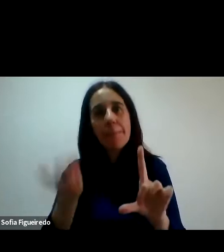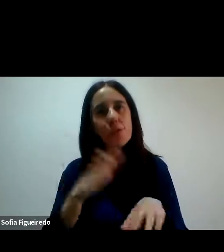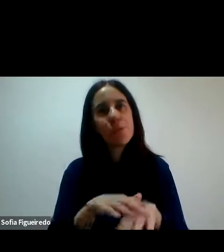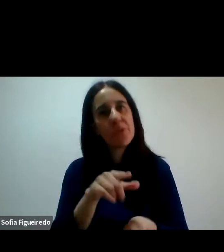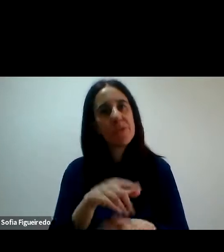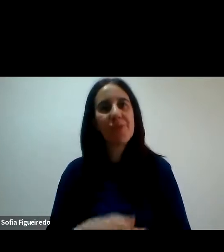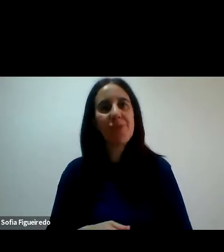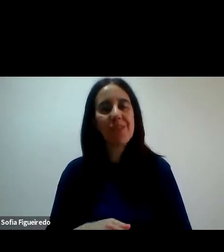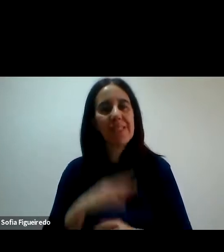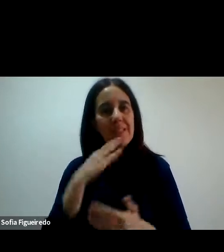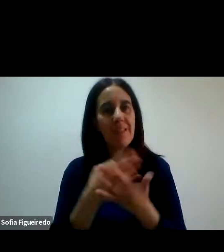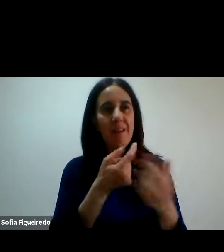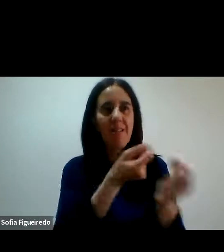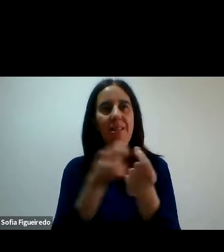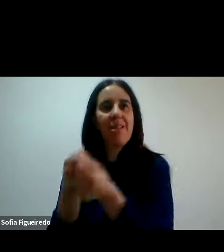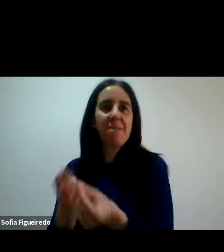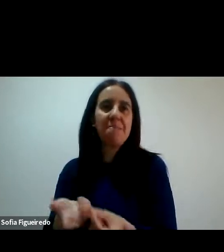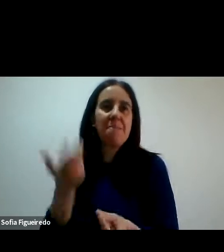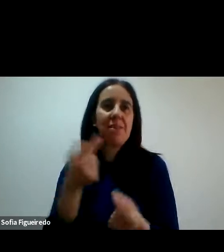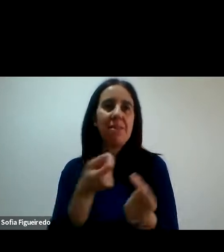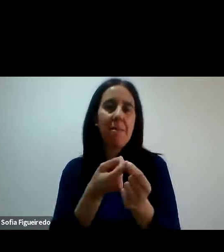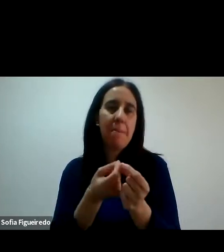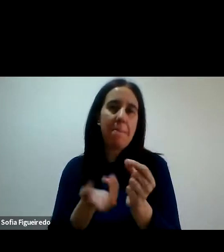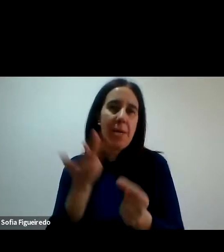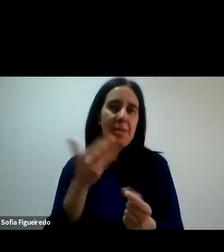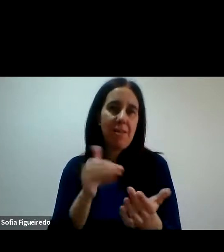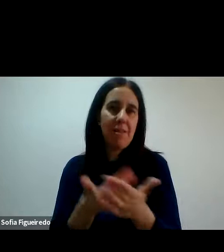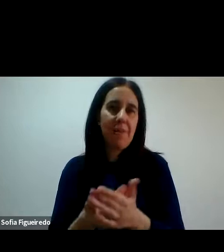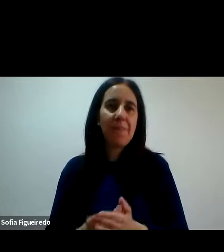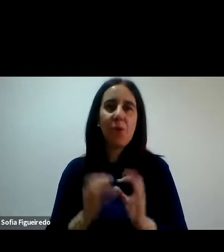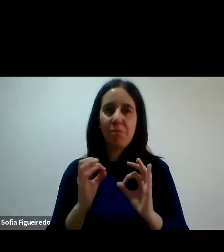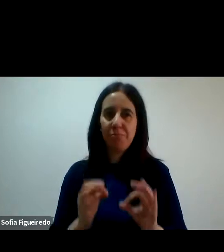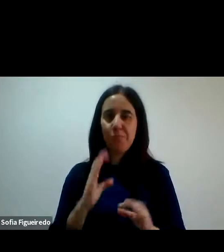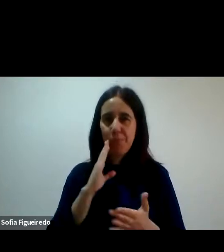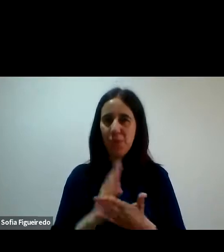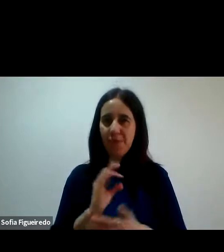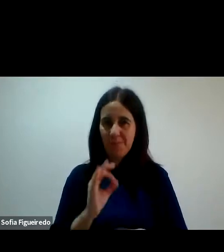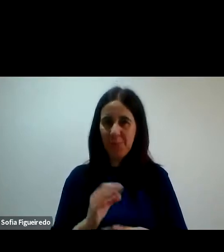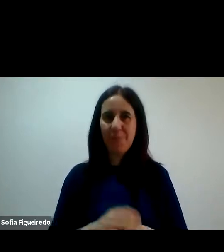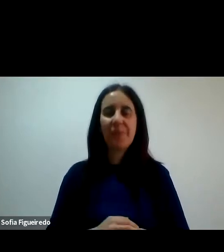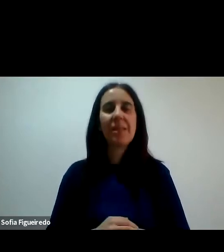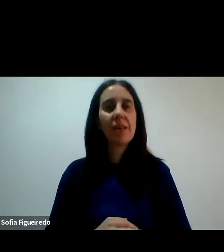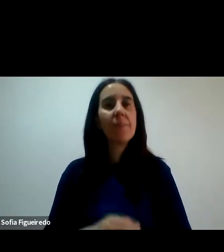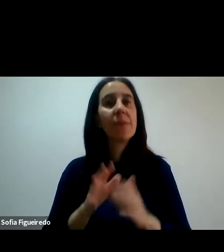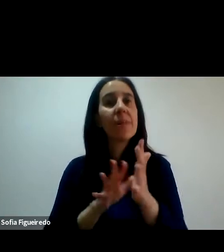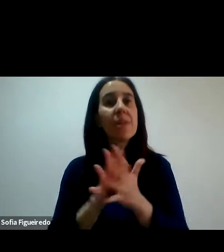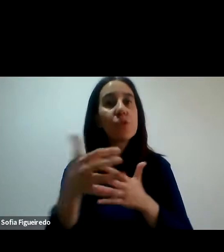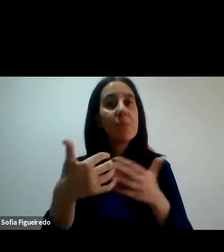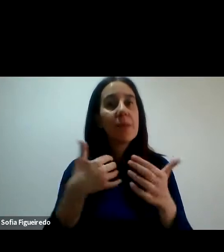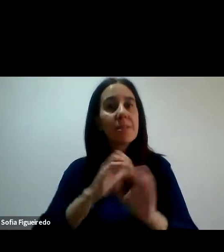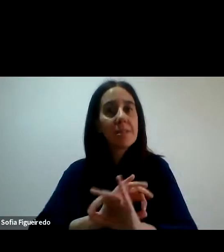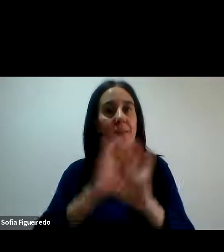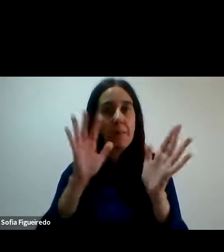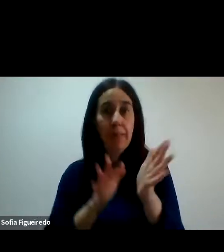cria maior proximidade, dá maior proximidade. E agora sim, o último ponto, que é a questão da transparência. A transparência